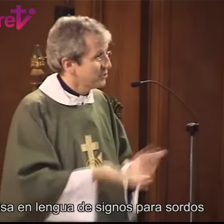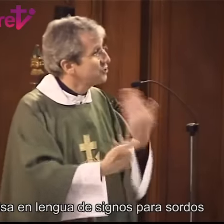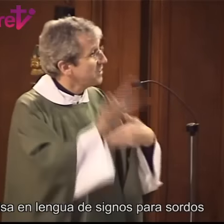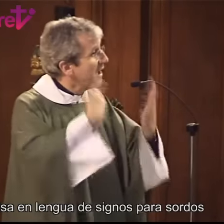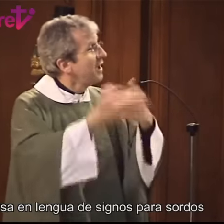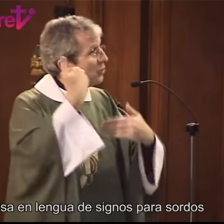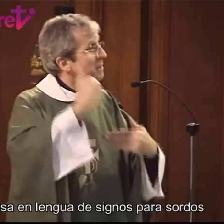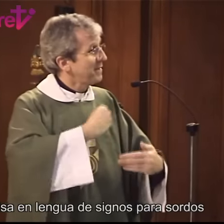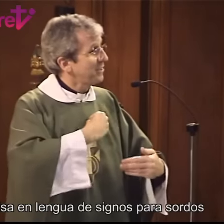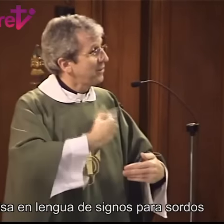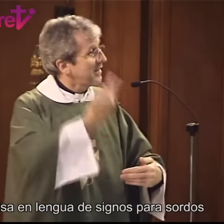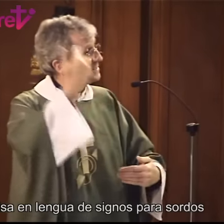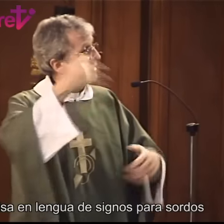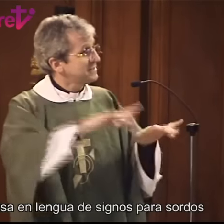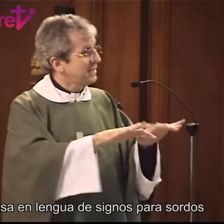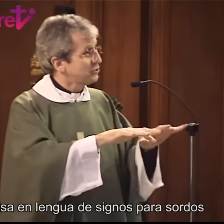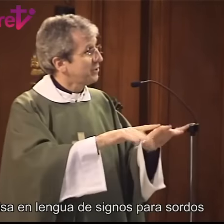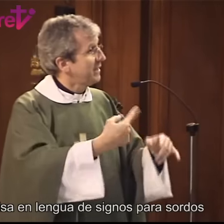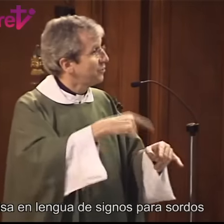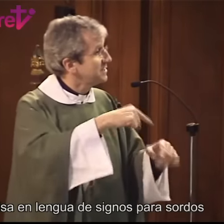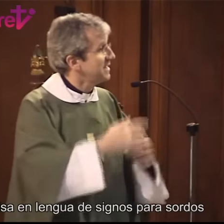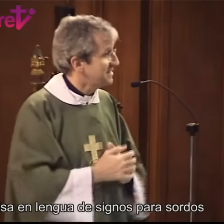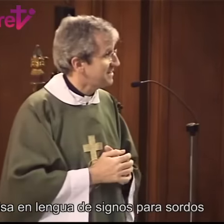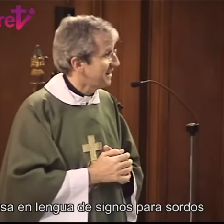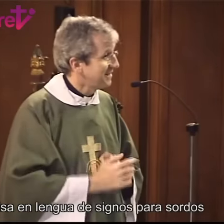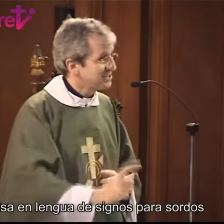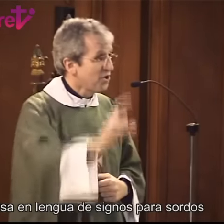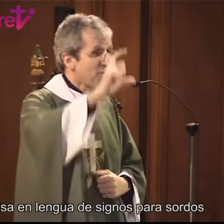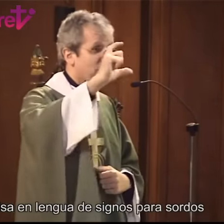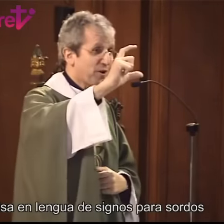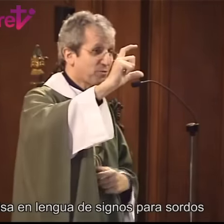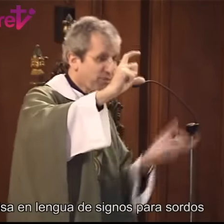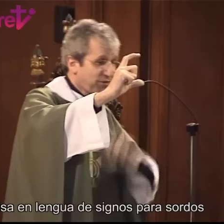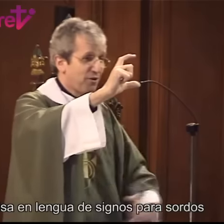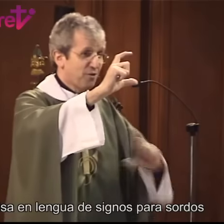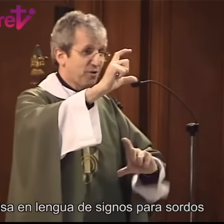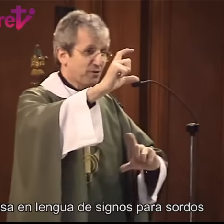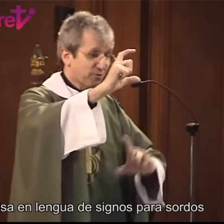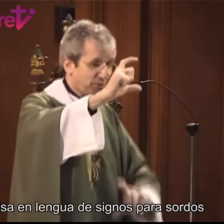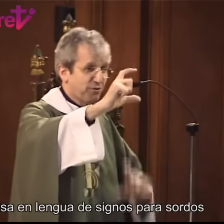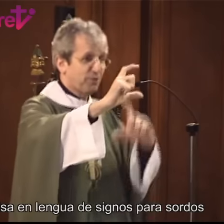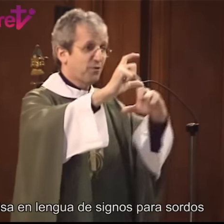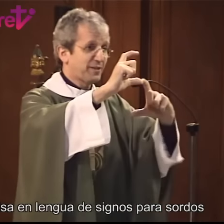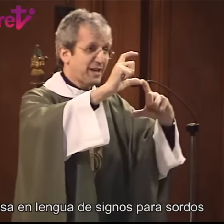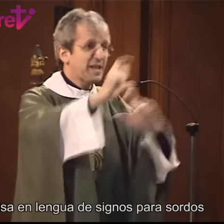ya lo ha inventado la Iglesia antes de que los ordenadores existieran, que es coger un trozo, coger otro trozo, cortar y